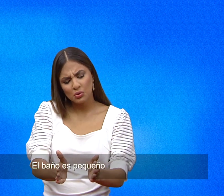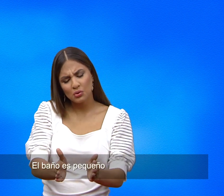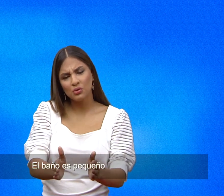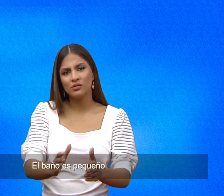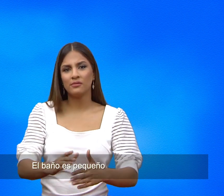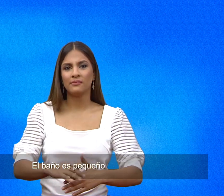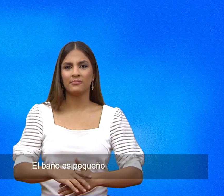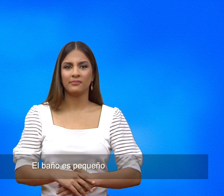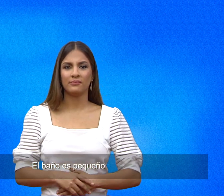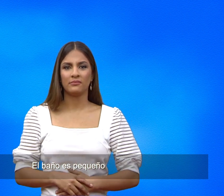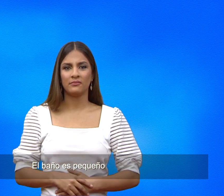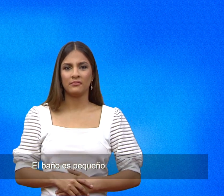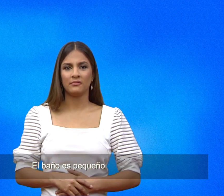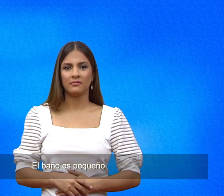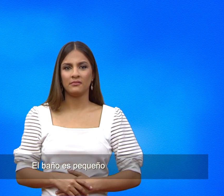el baño es pequeño